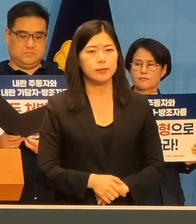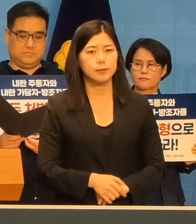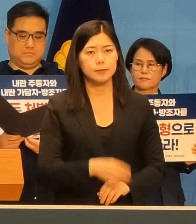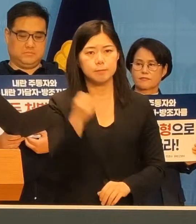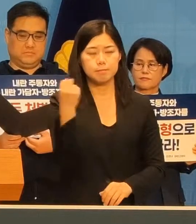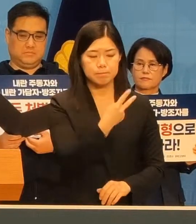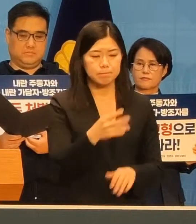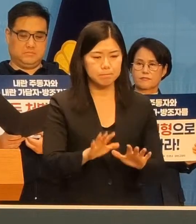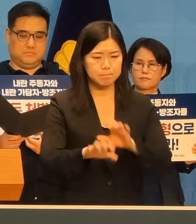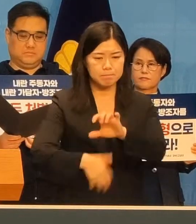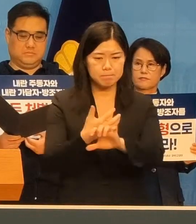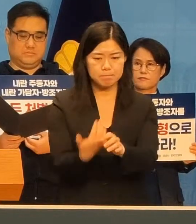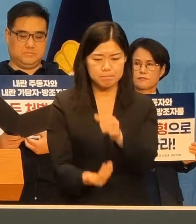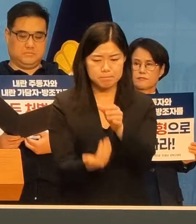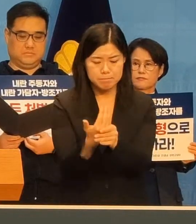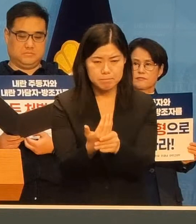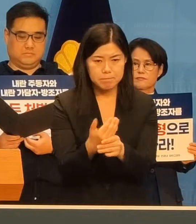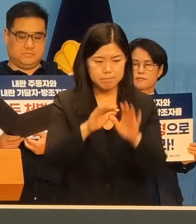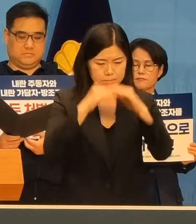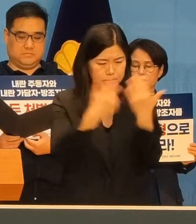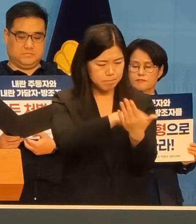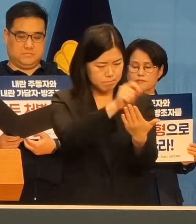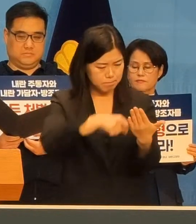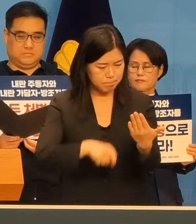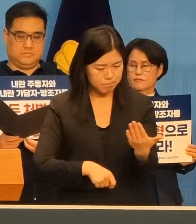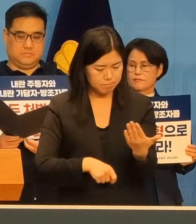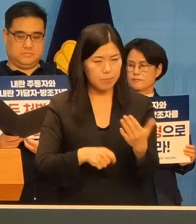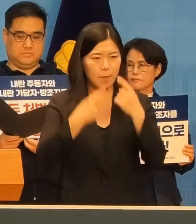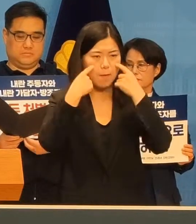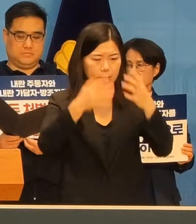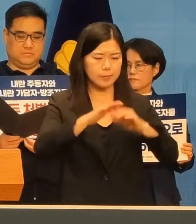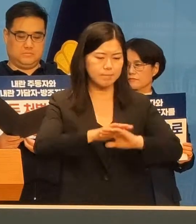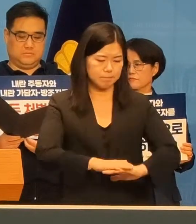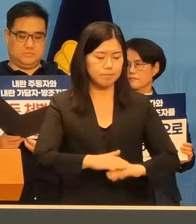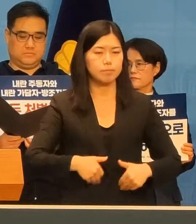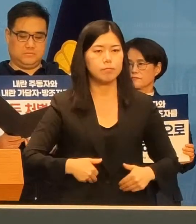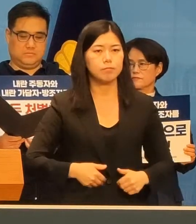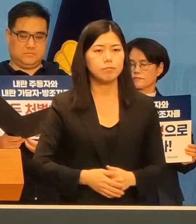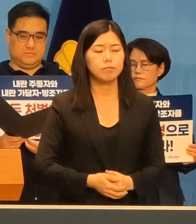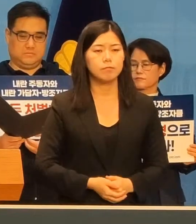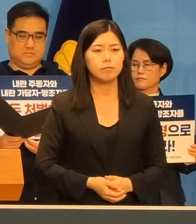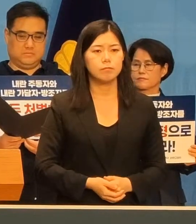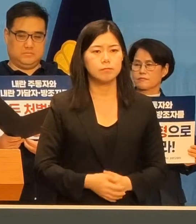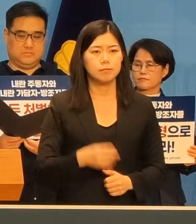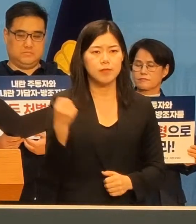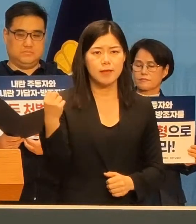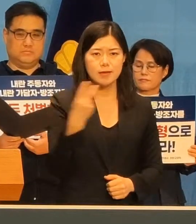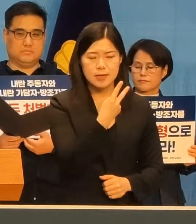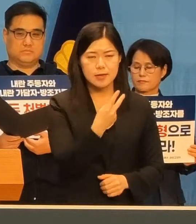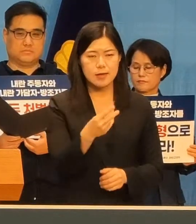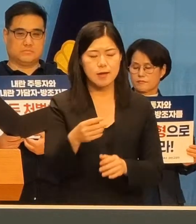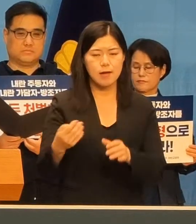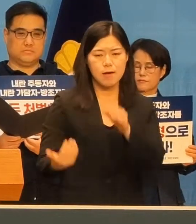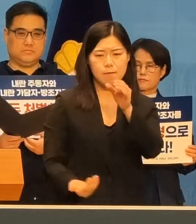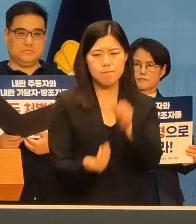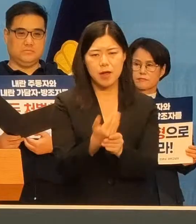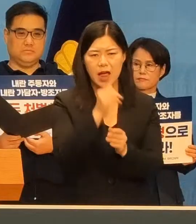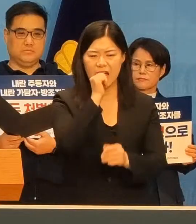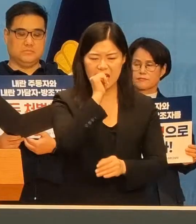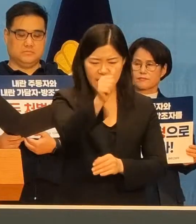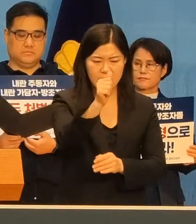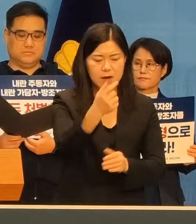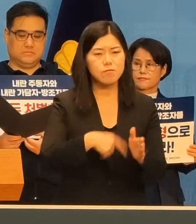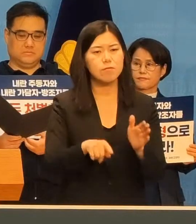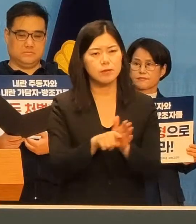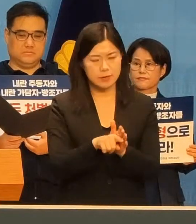또한 이번 내란 사태의 모든 기록을 역사에 분명히 남겨야 합니다. 다시는 이런 폭력이 반복되지 않도록